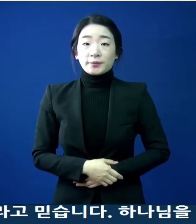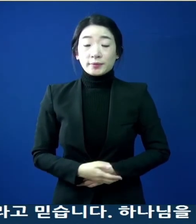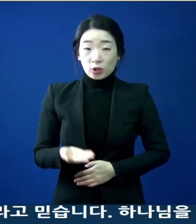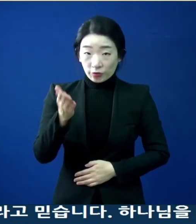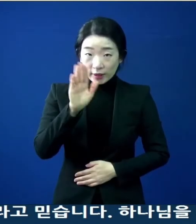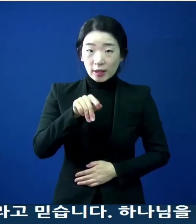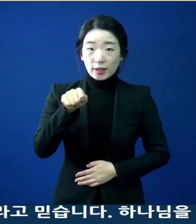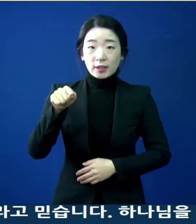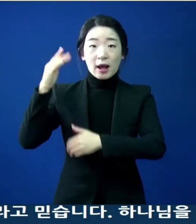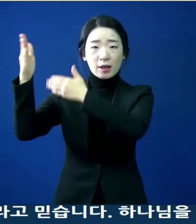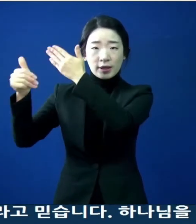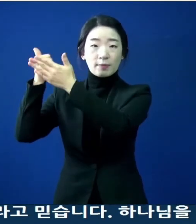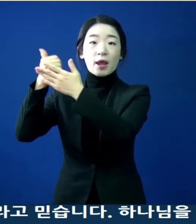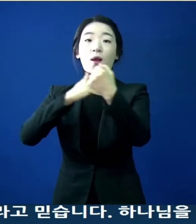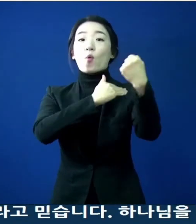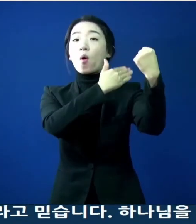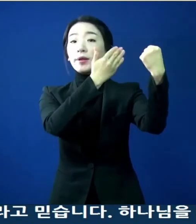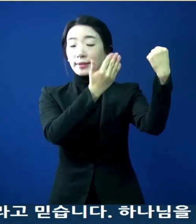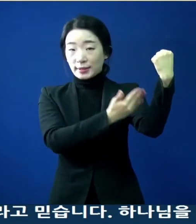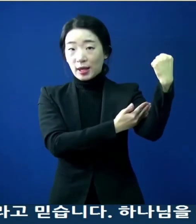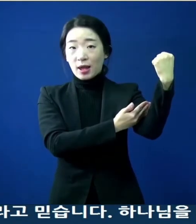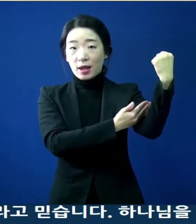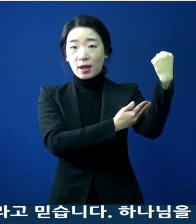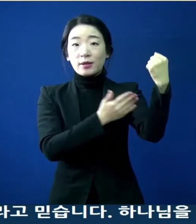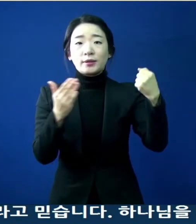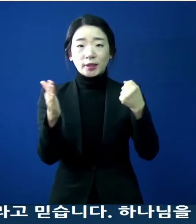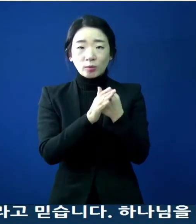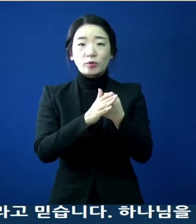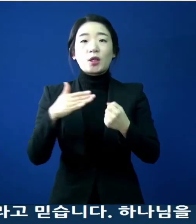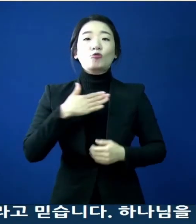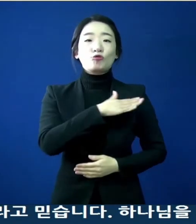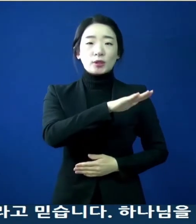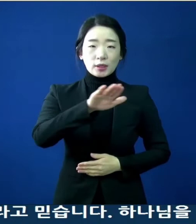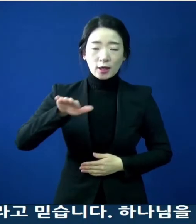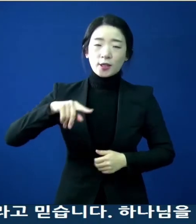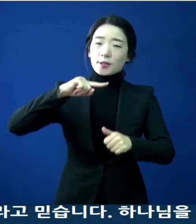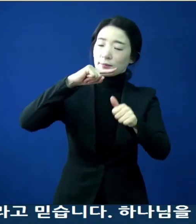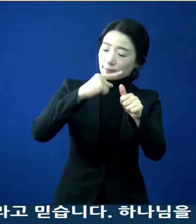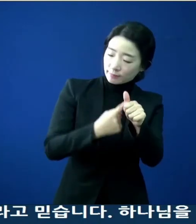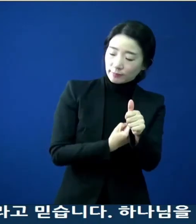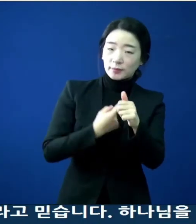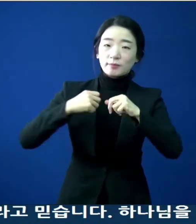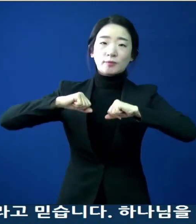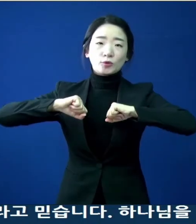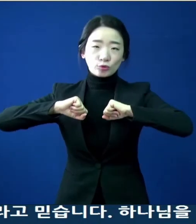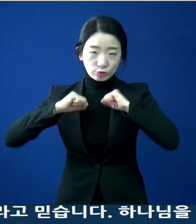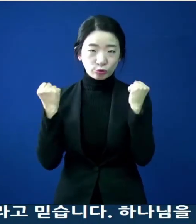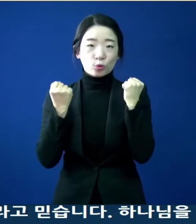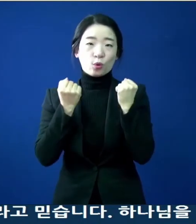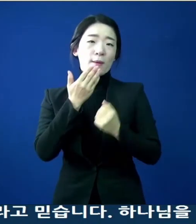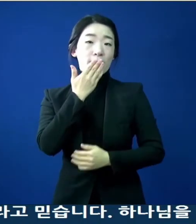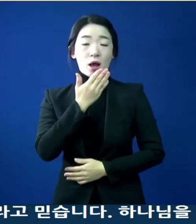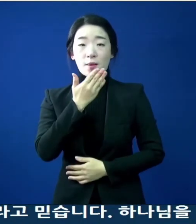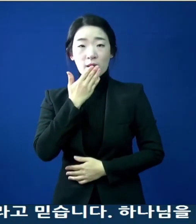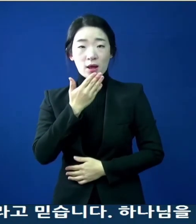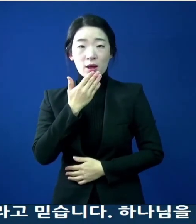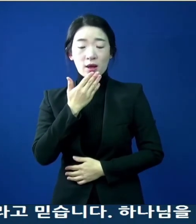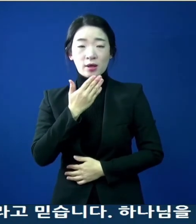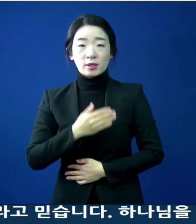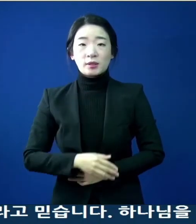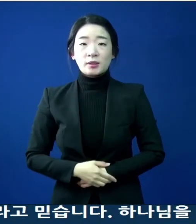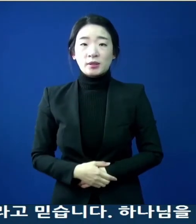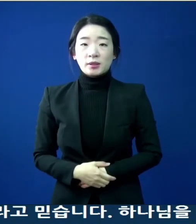그런데 이 권세 때문에 우리는 하나님께 순종하는 삶을 살기 시작할 수 있었던 것이죠.